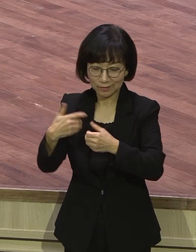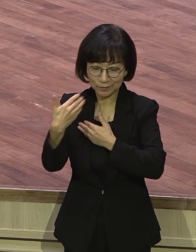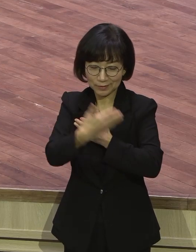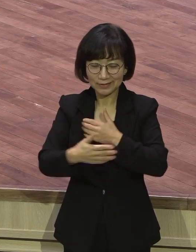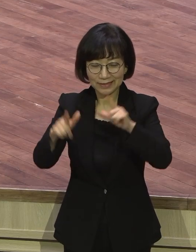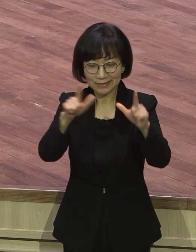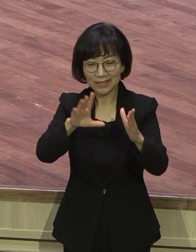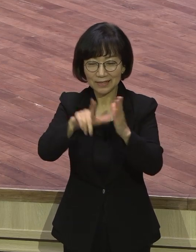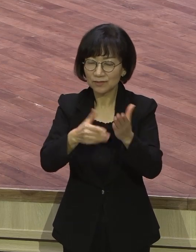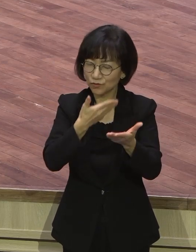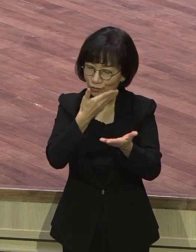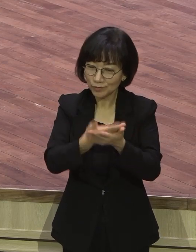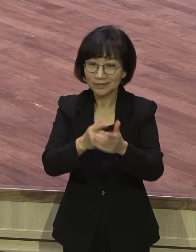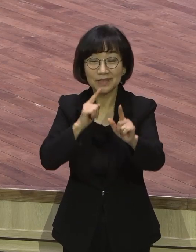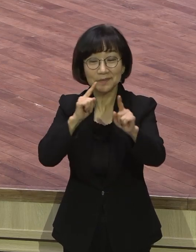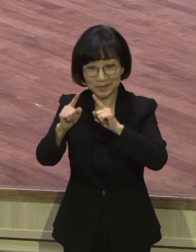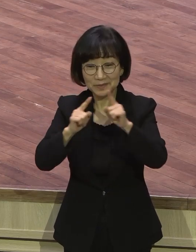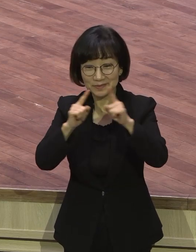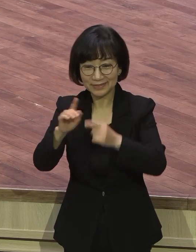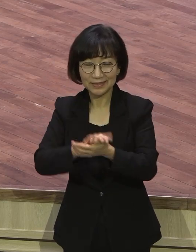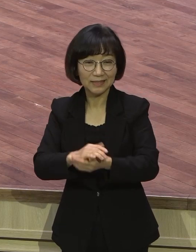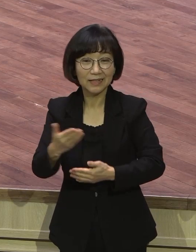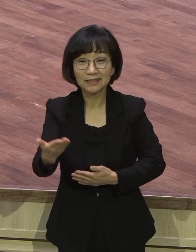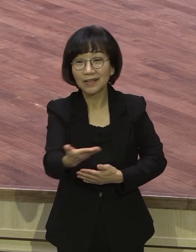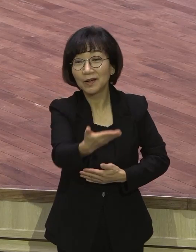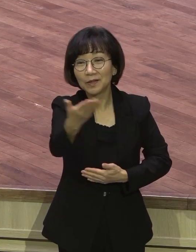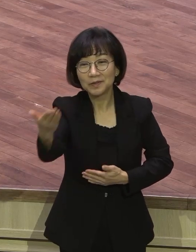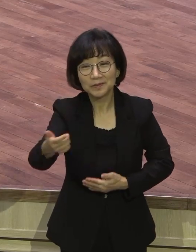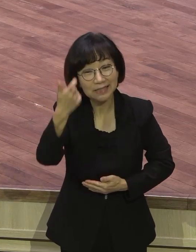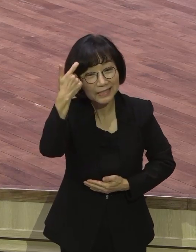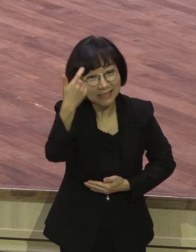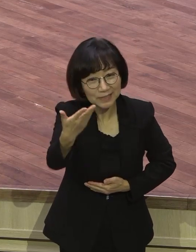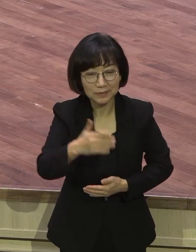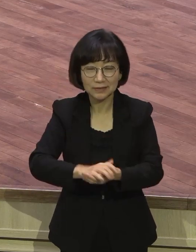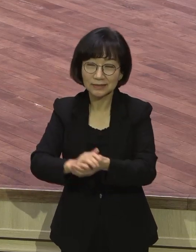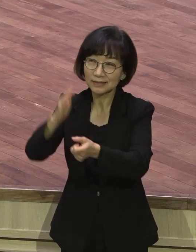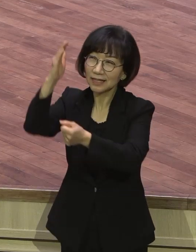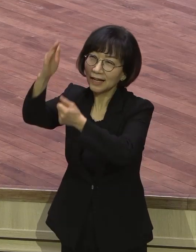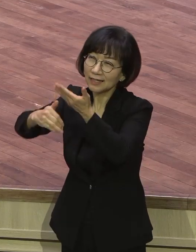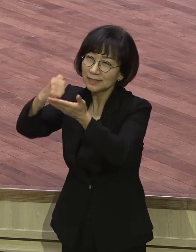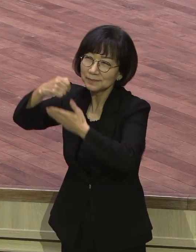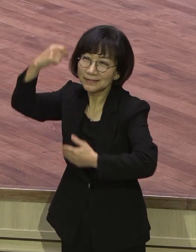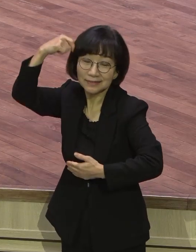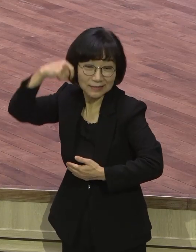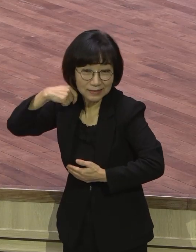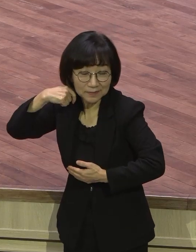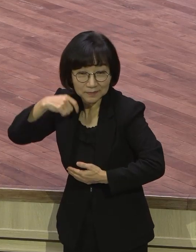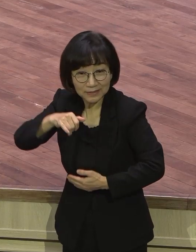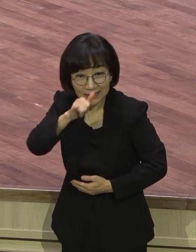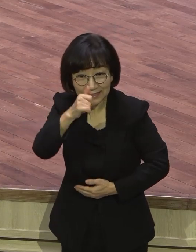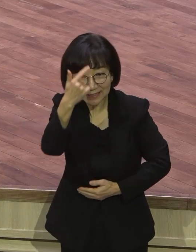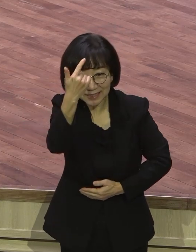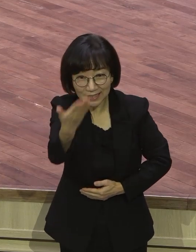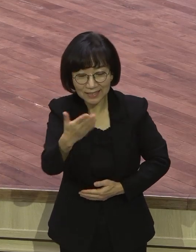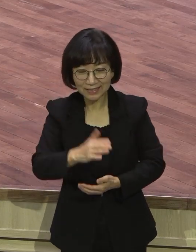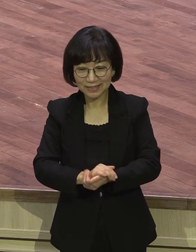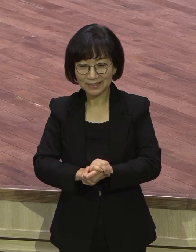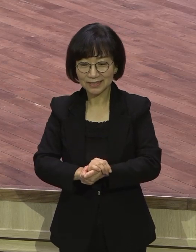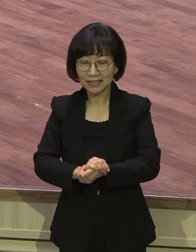우리 영계 성도님들 얼마나 여러분 하나님을 인식하고 사세요. 머리칼 또